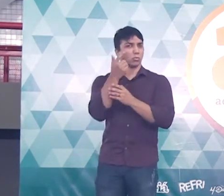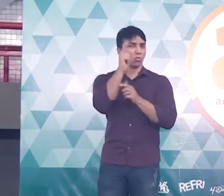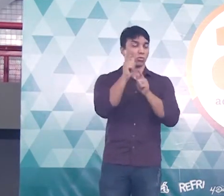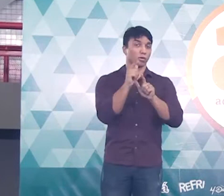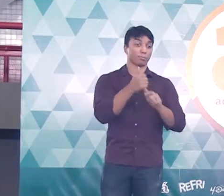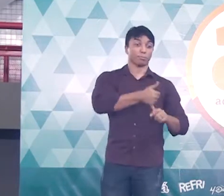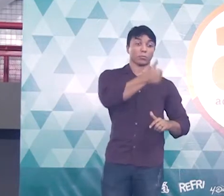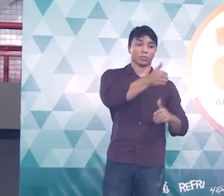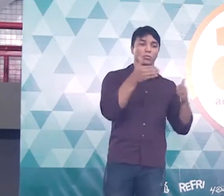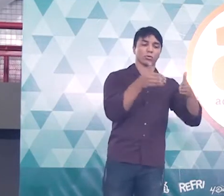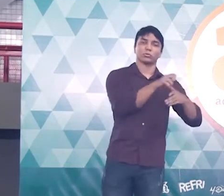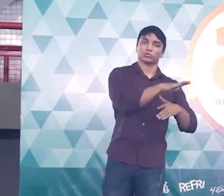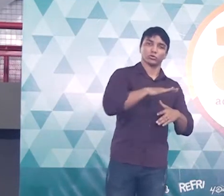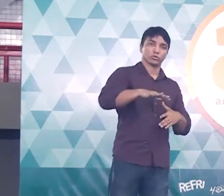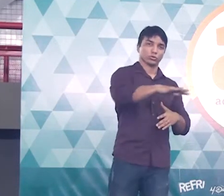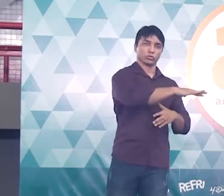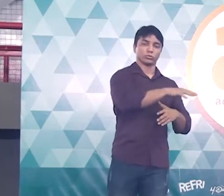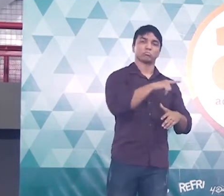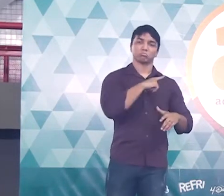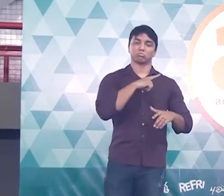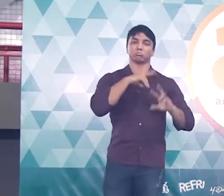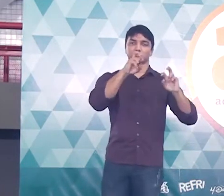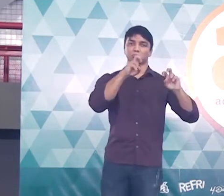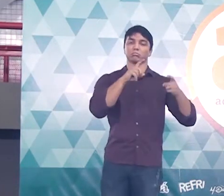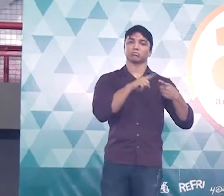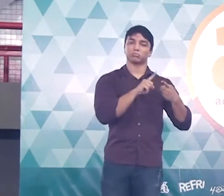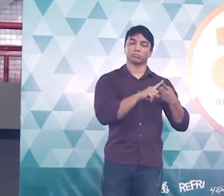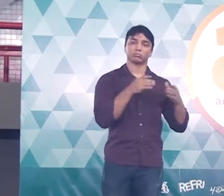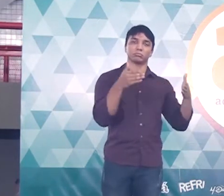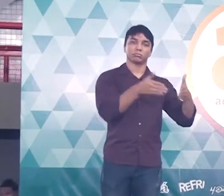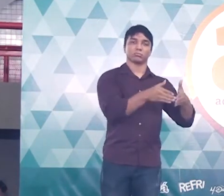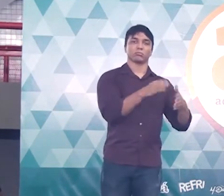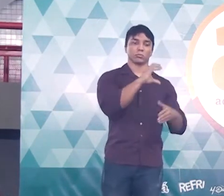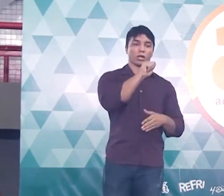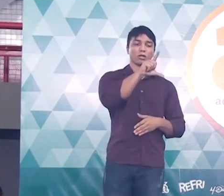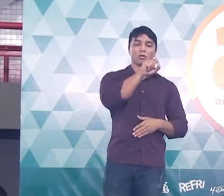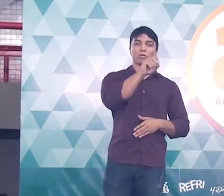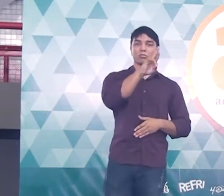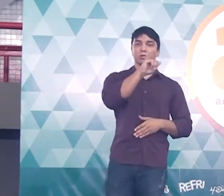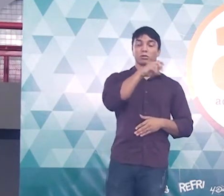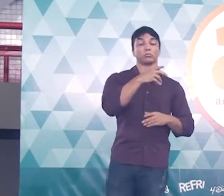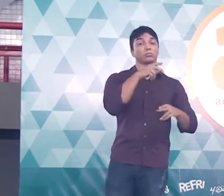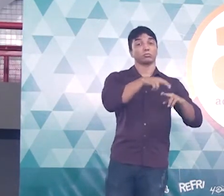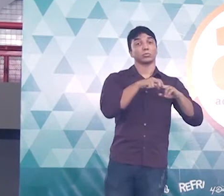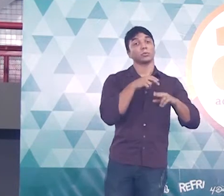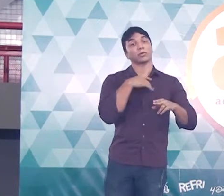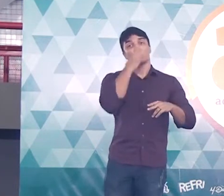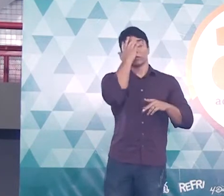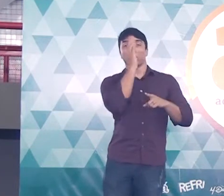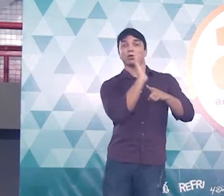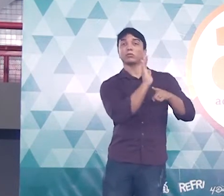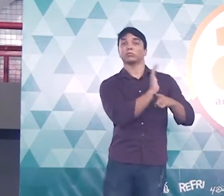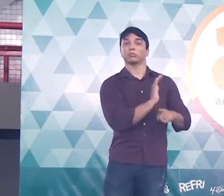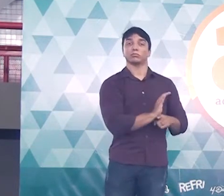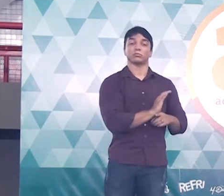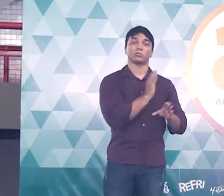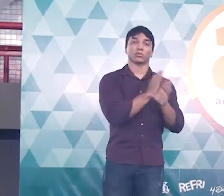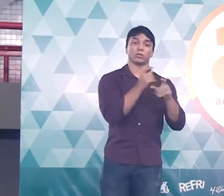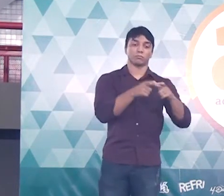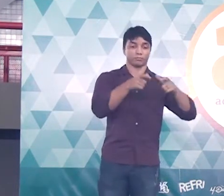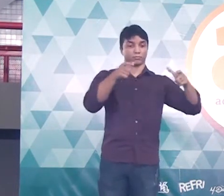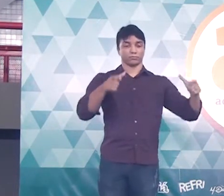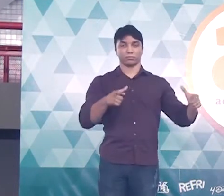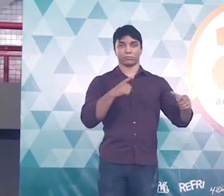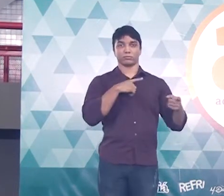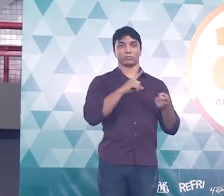primeira fase ela é mais geral, então ela facilita, né, a vida de alguns, justamente porque a maioria vai